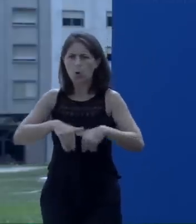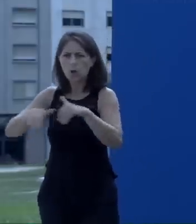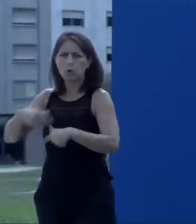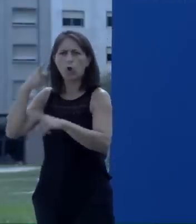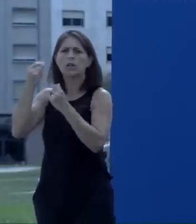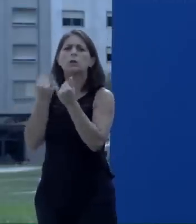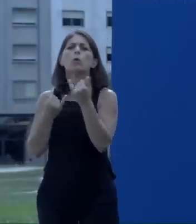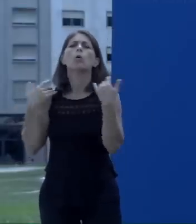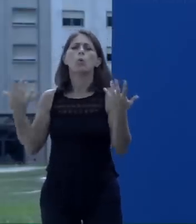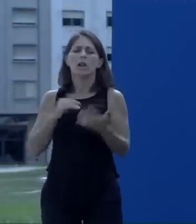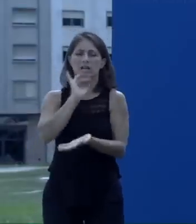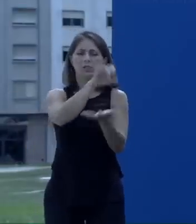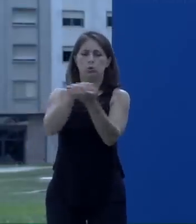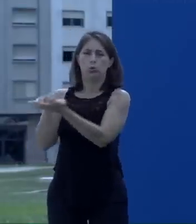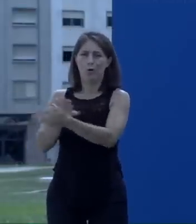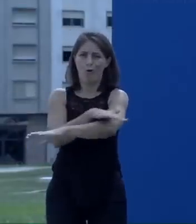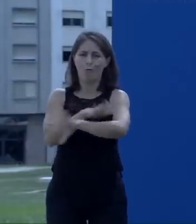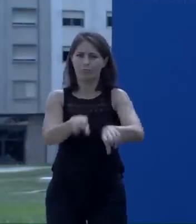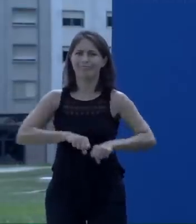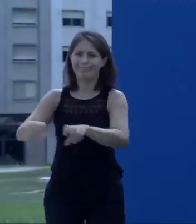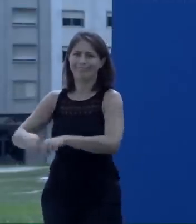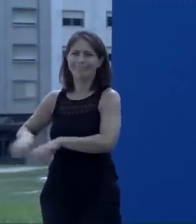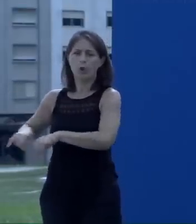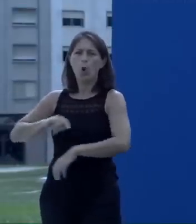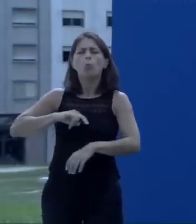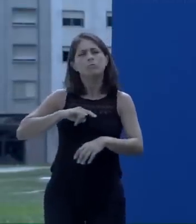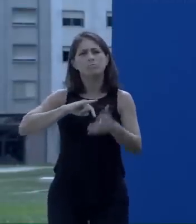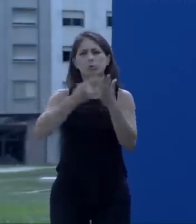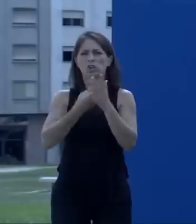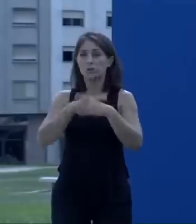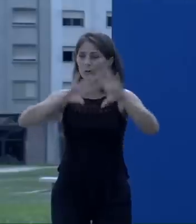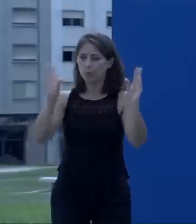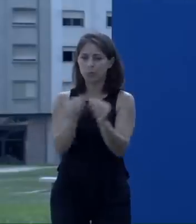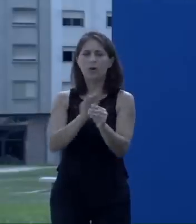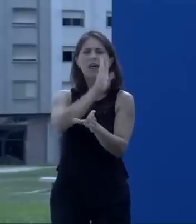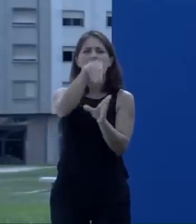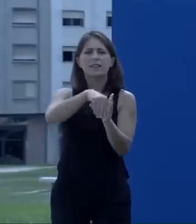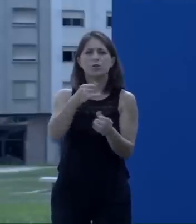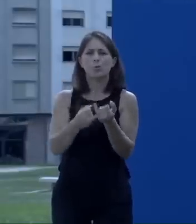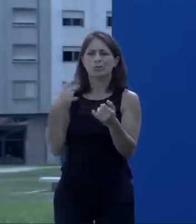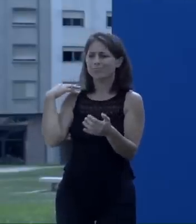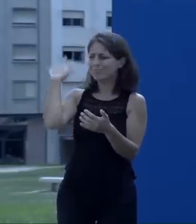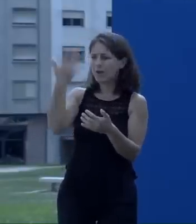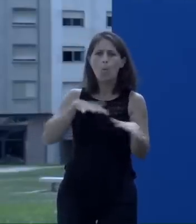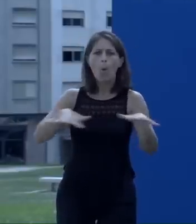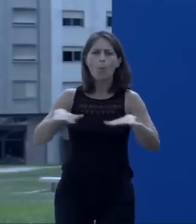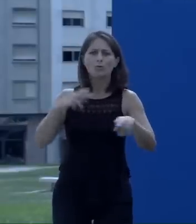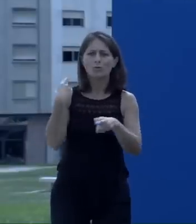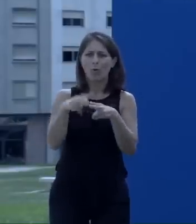nosas institucións. Un proxecto de síntese que recolle o mellor dos movementos políticos sucedidos en Galicia nos últimos